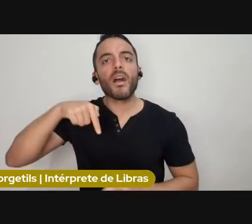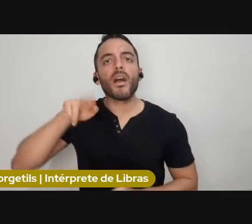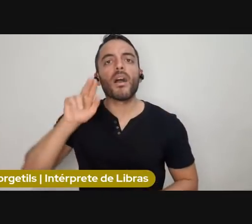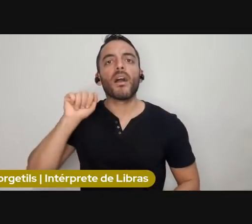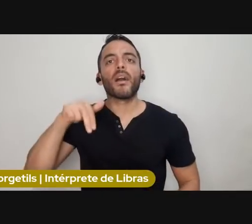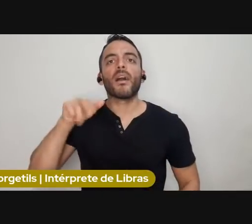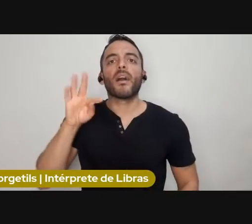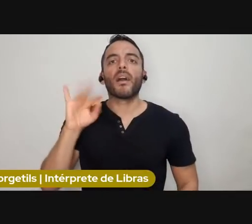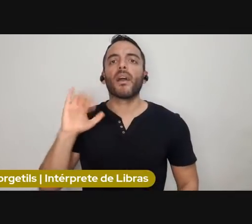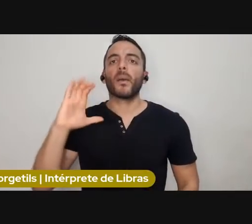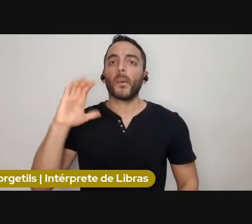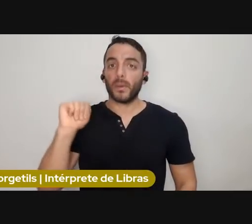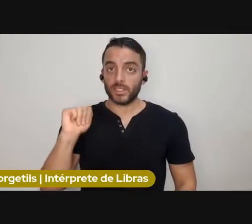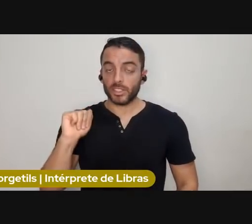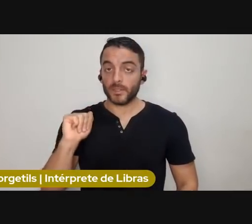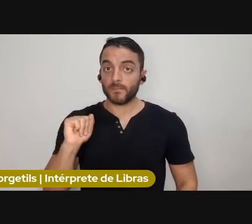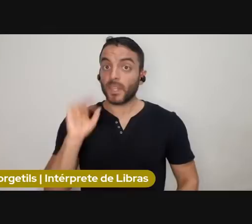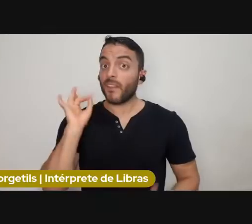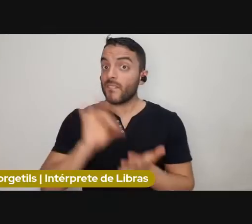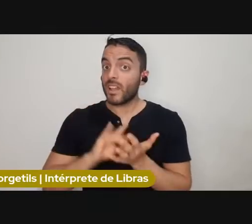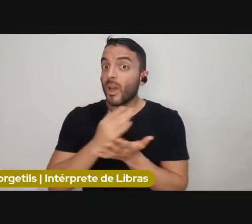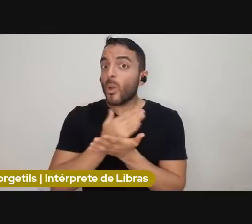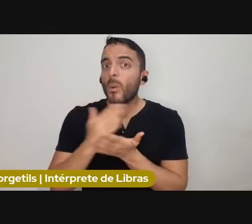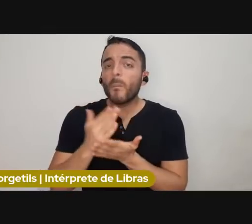saber para que serve, mas na busca de